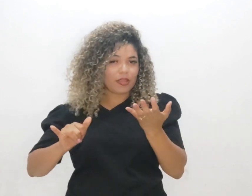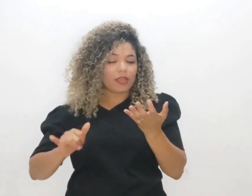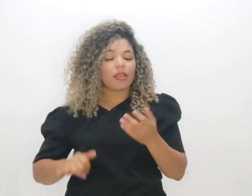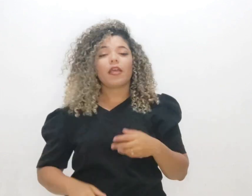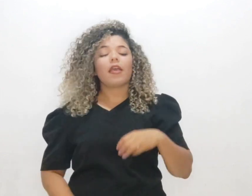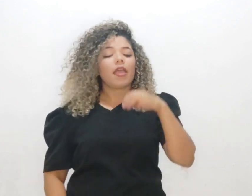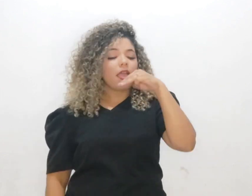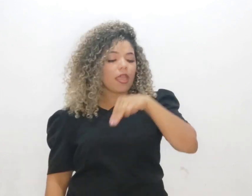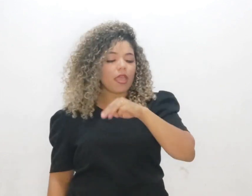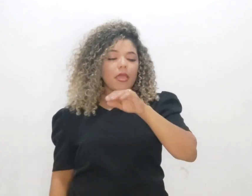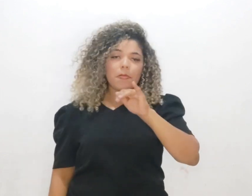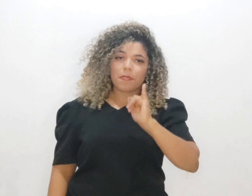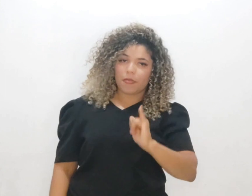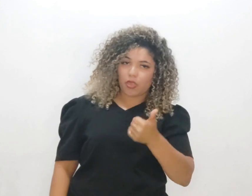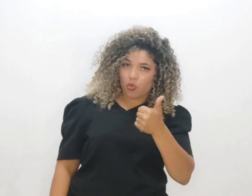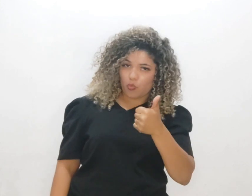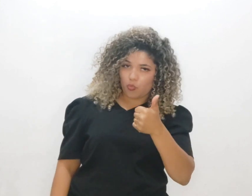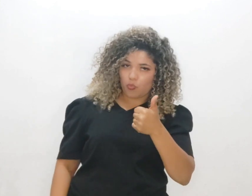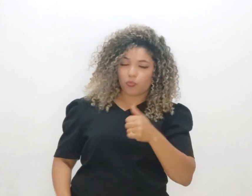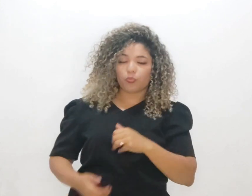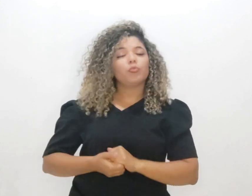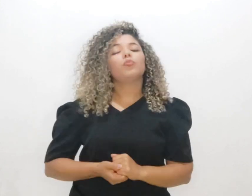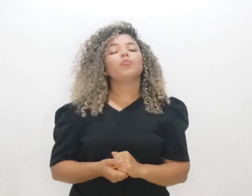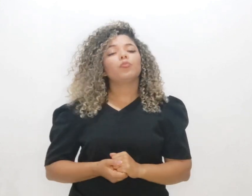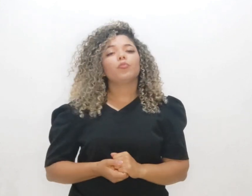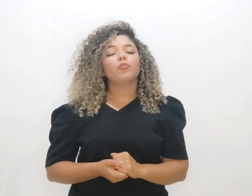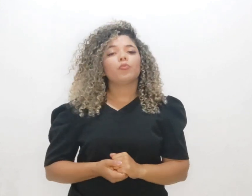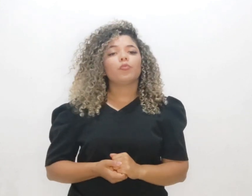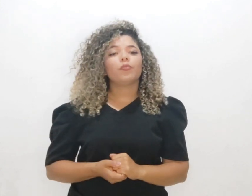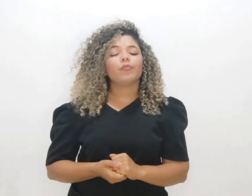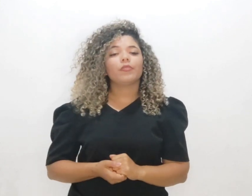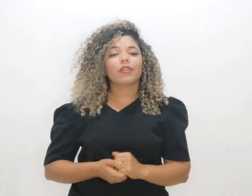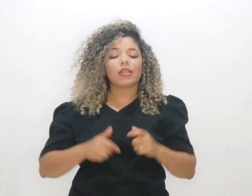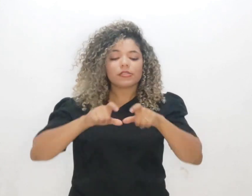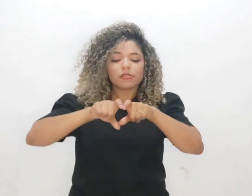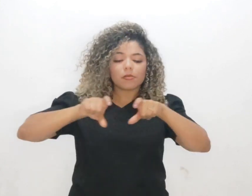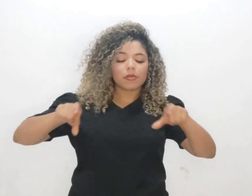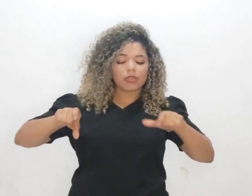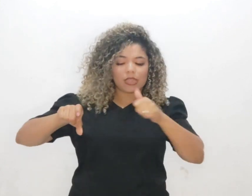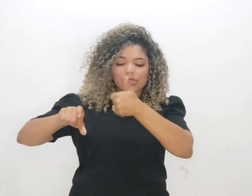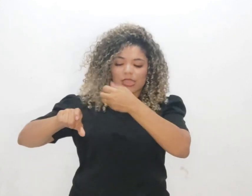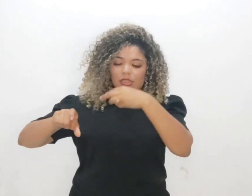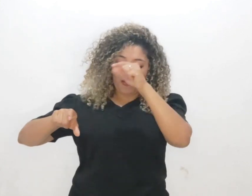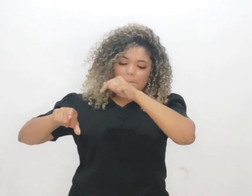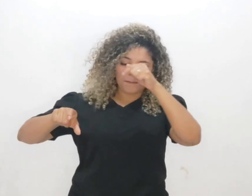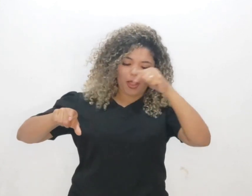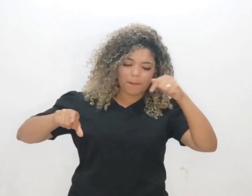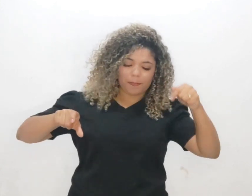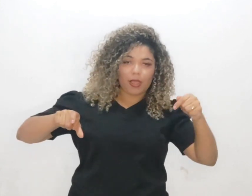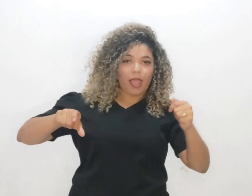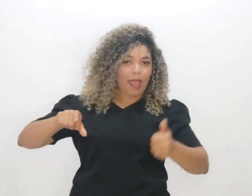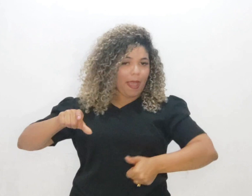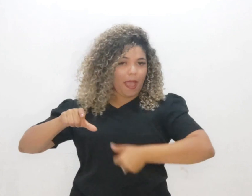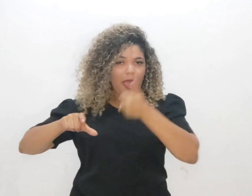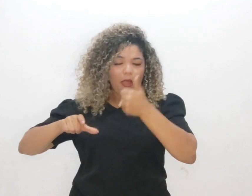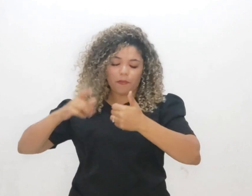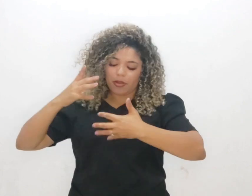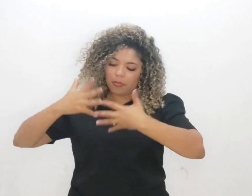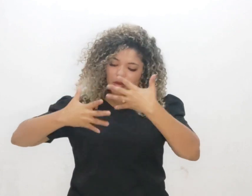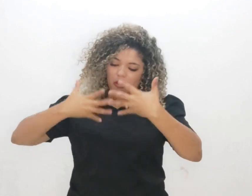N1. Se colocarmos então uma barra com 13 furos, a primeira engrenagem com 40 dentes e